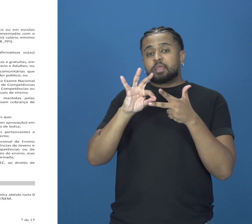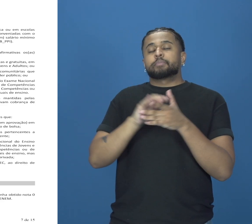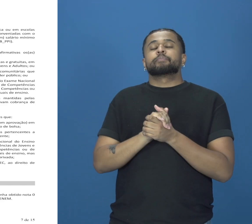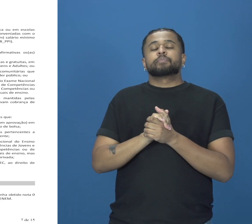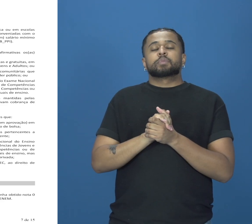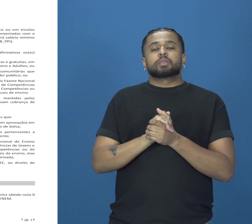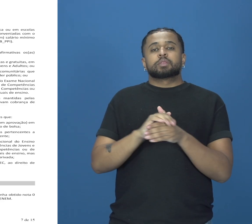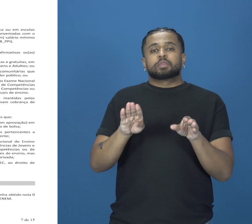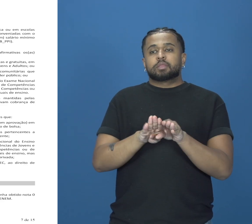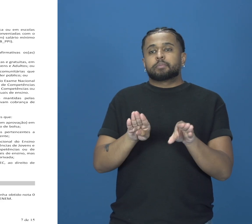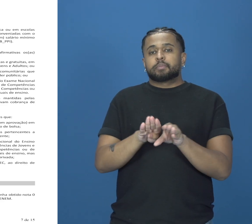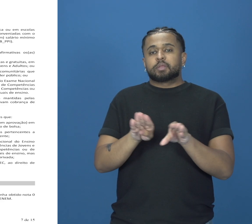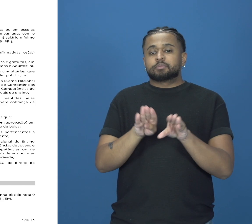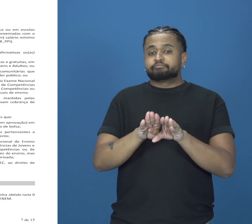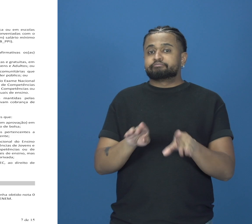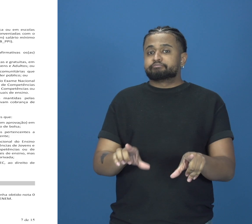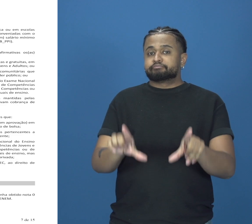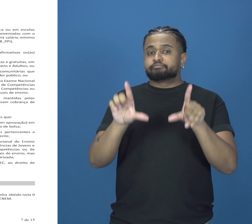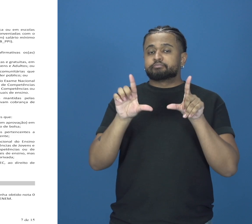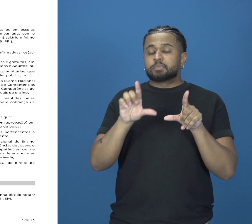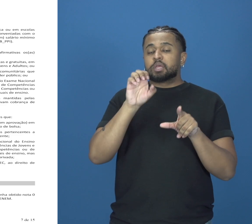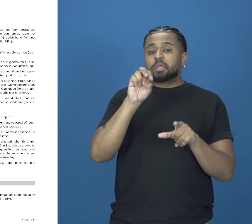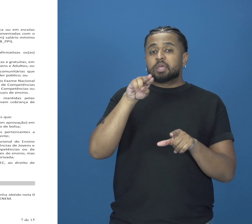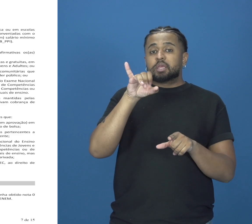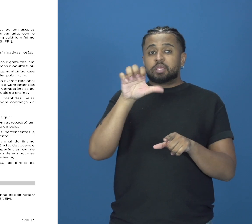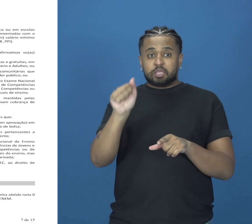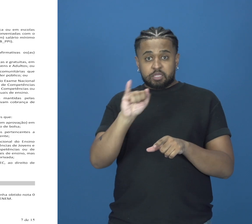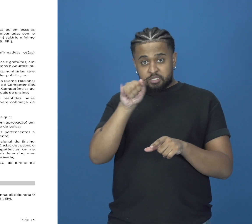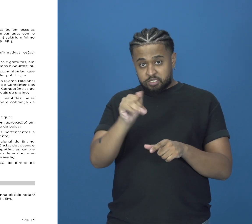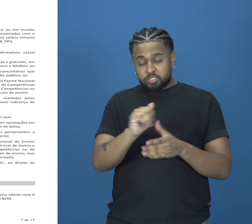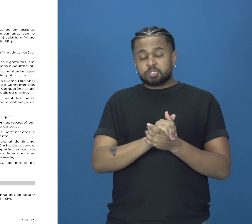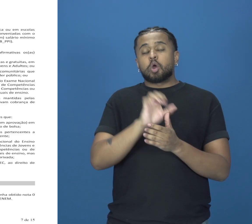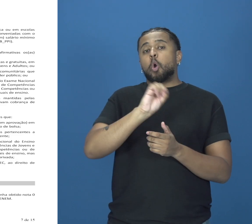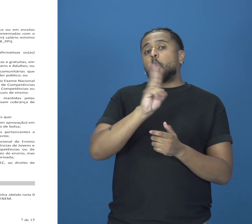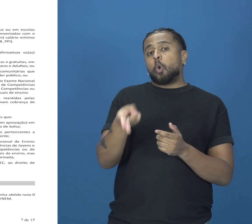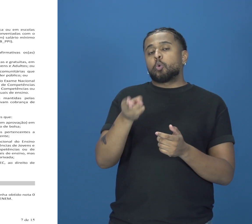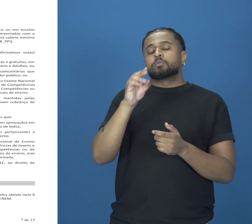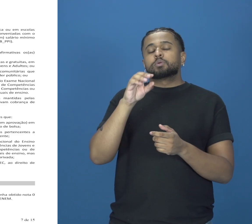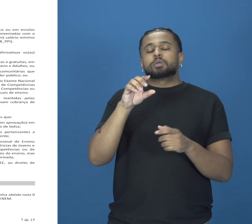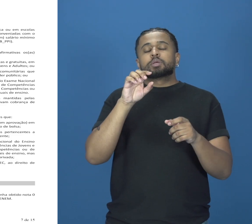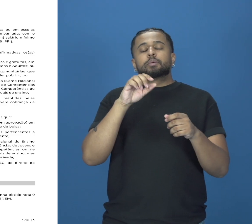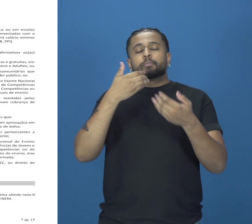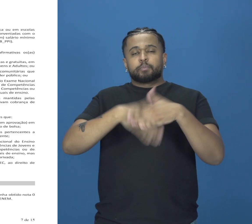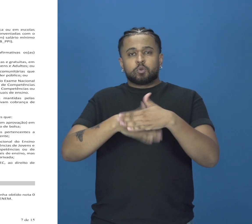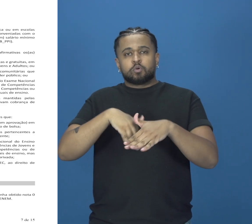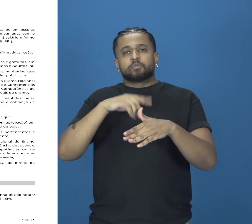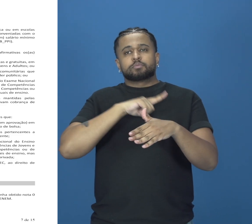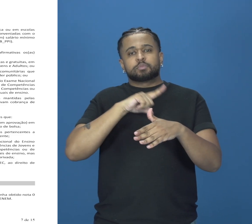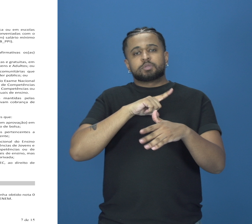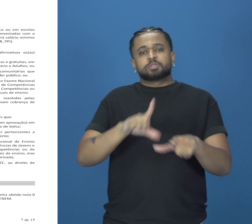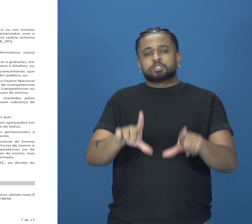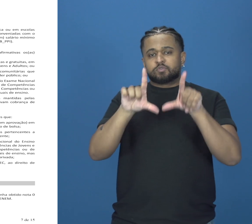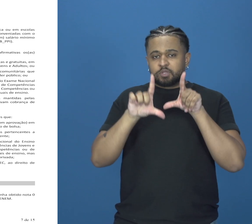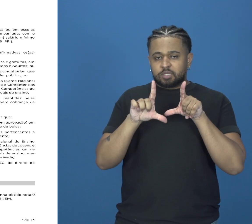Exame Nacional para Certificação de Competências de Jovens e Adultos, ENSEJA, ou pelo Exame de Certificação de Competências